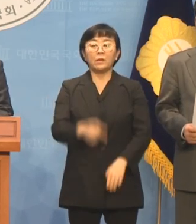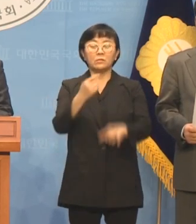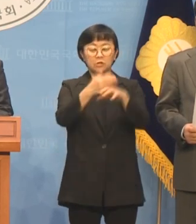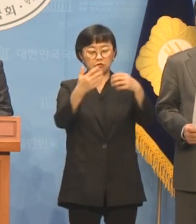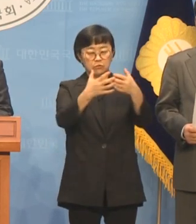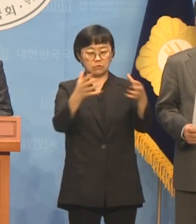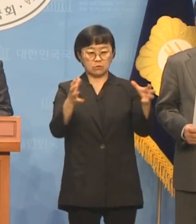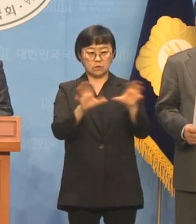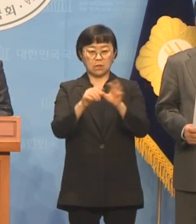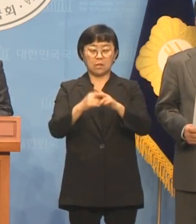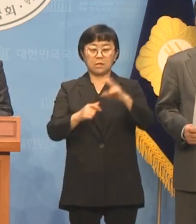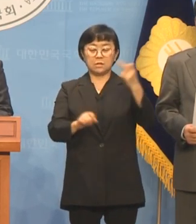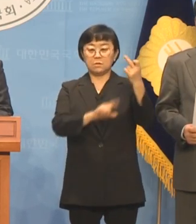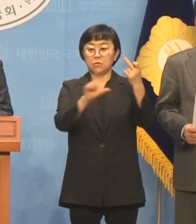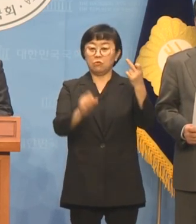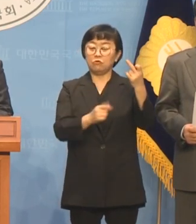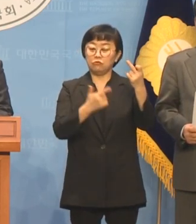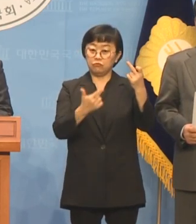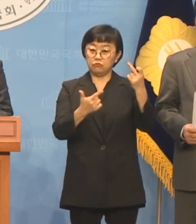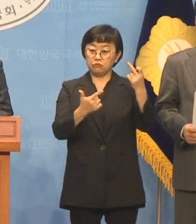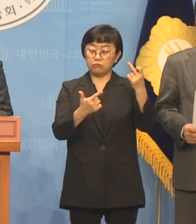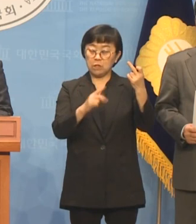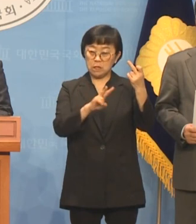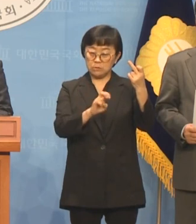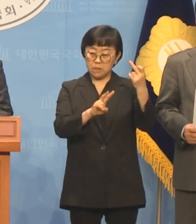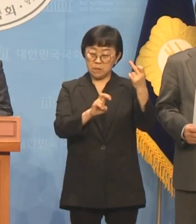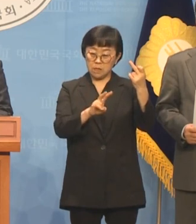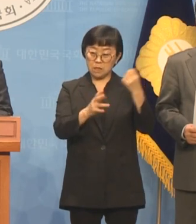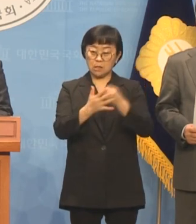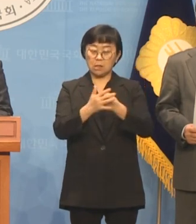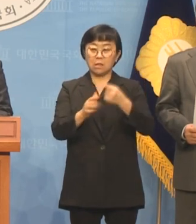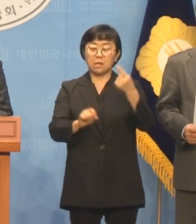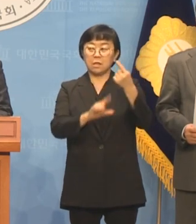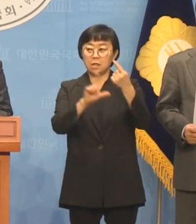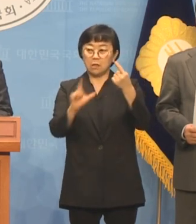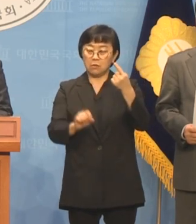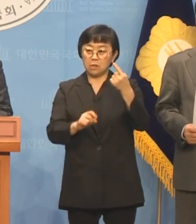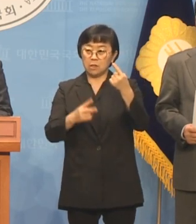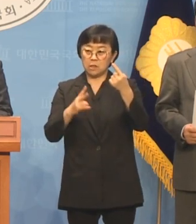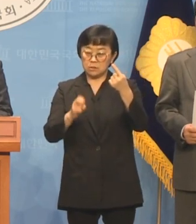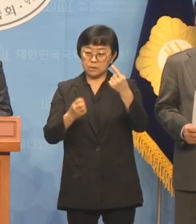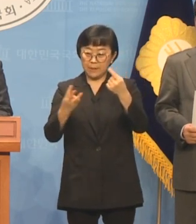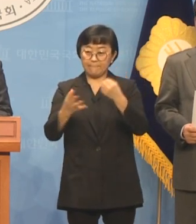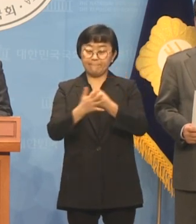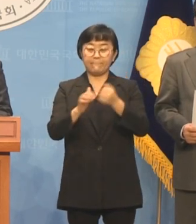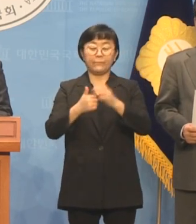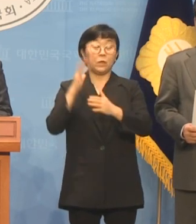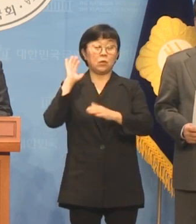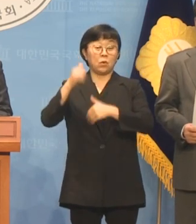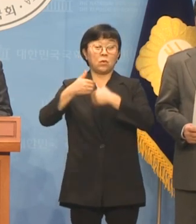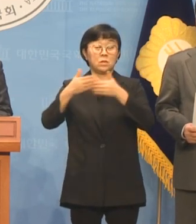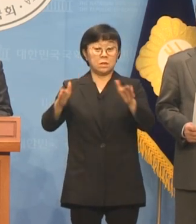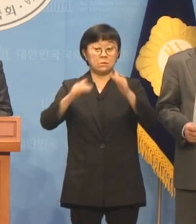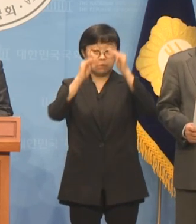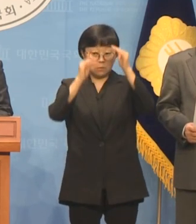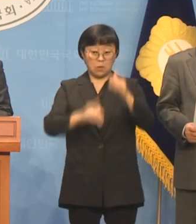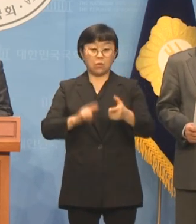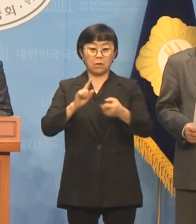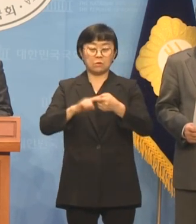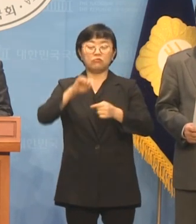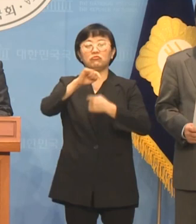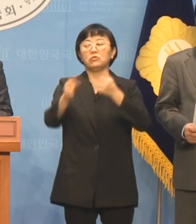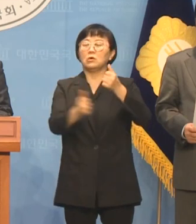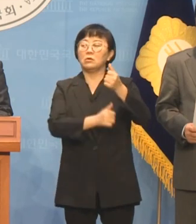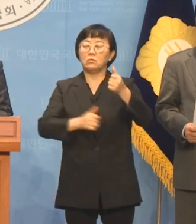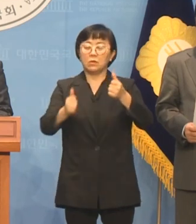더불어민주당은 지난 12월 6일, 12월 22일, 1월 23일 대통령실 현안을 다루기 위해